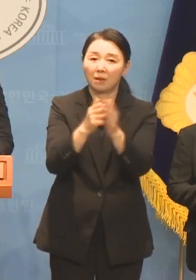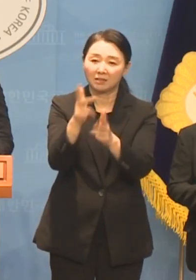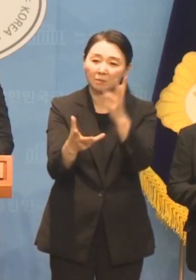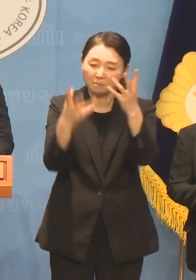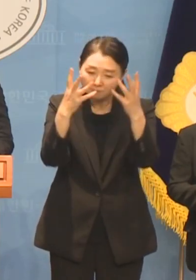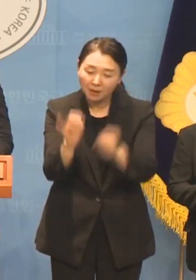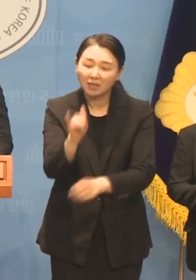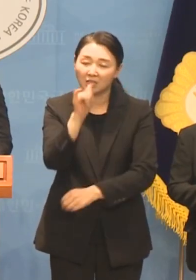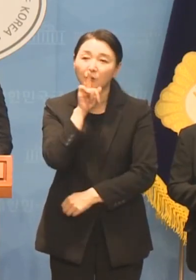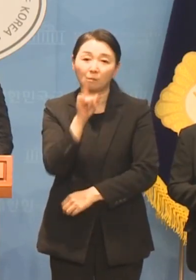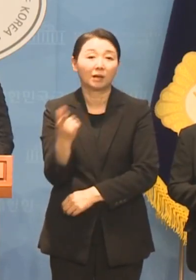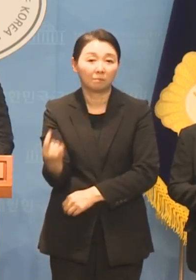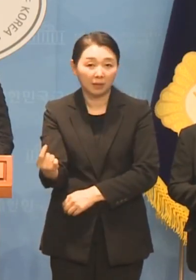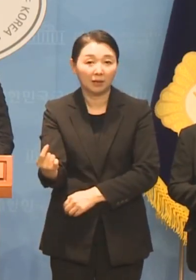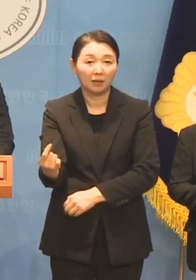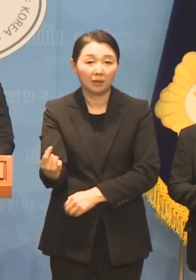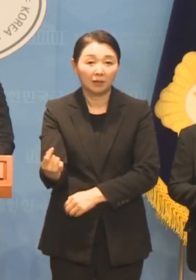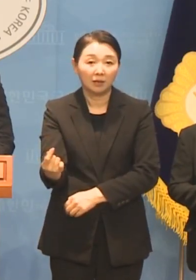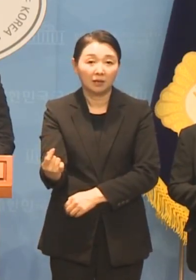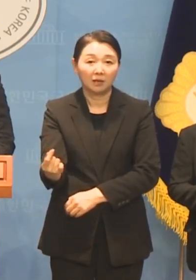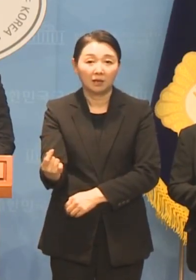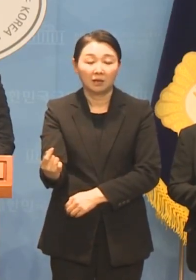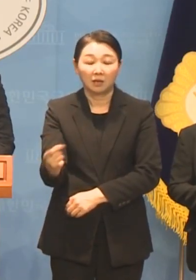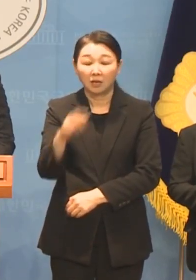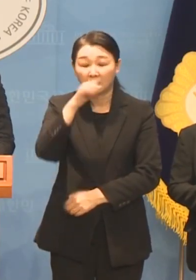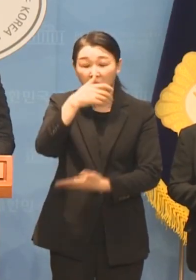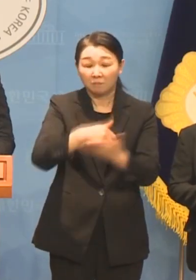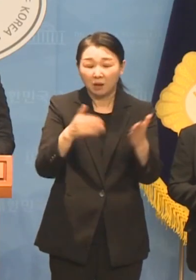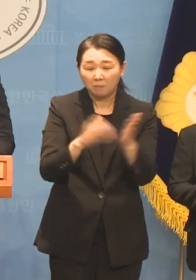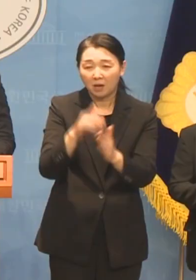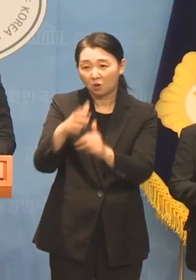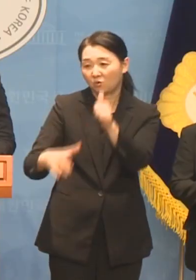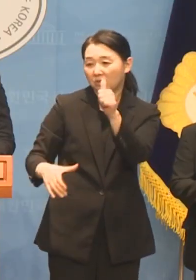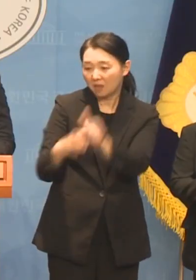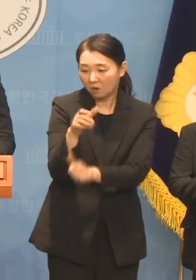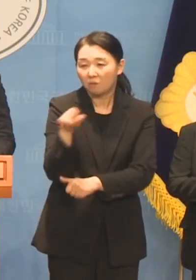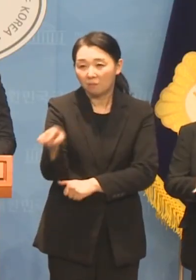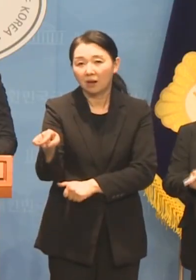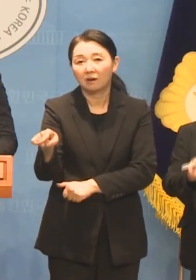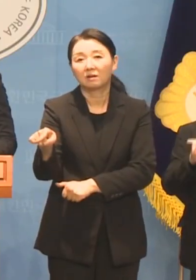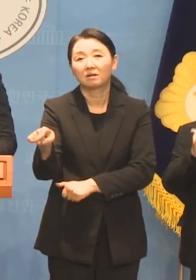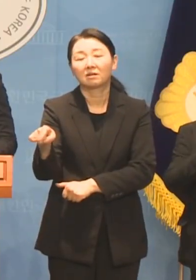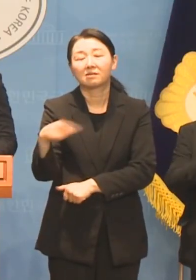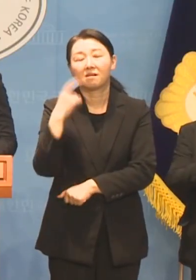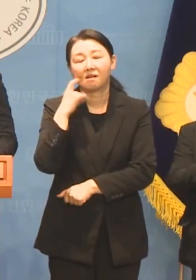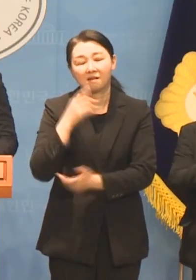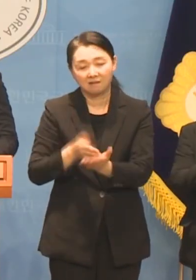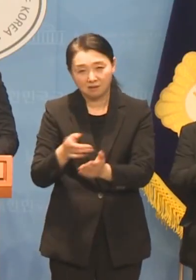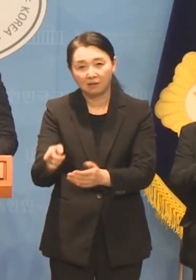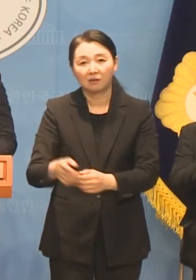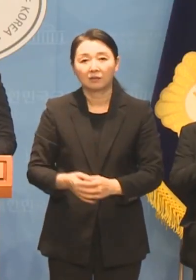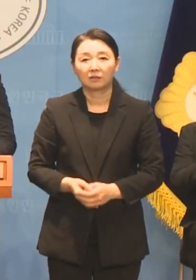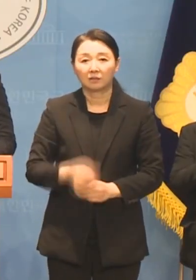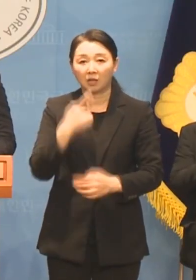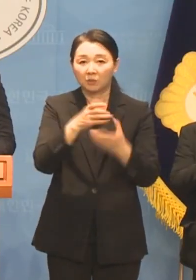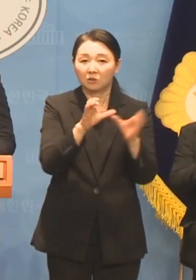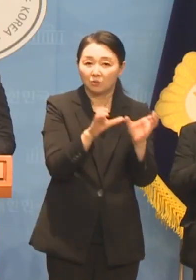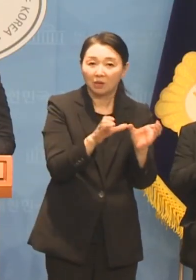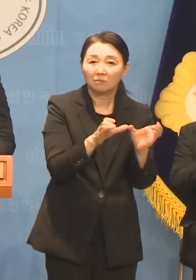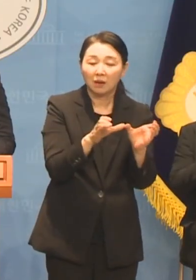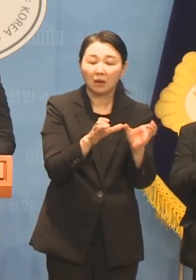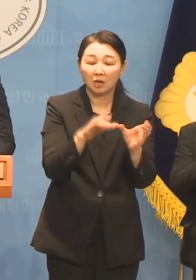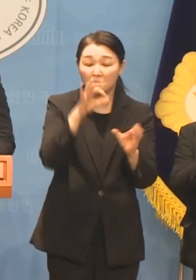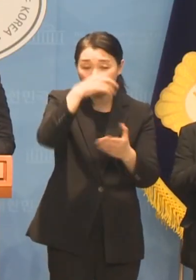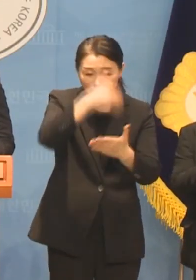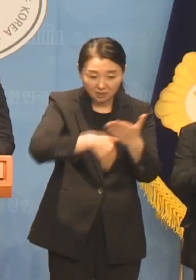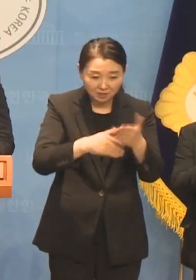건이 아니다라고 주장했습니다. 합리적인 감액을 테러로 지칭했다는 점에서 명백한 궤변입니다. 민주당의 감액 사유를